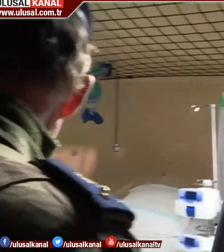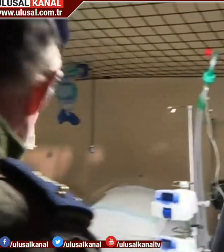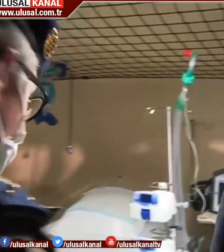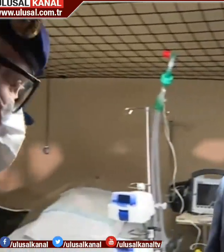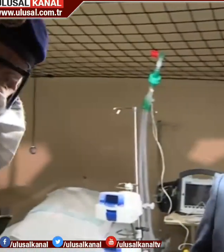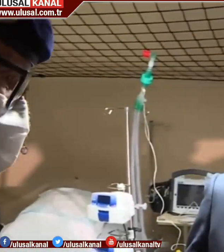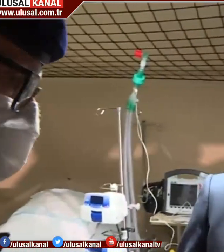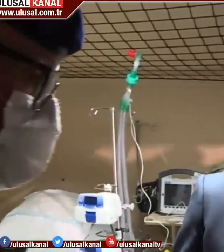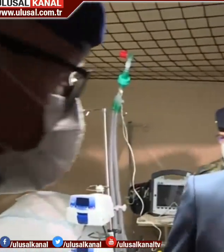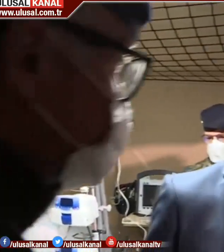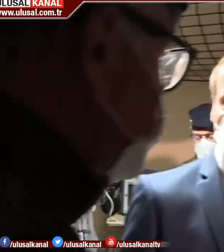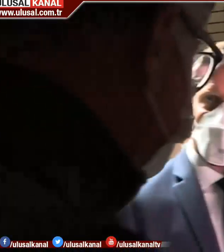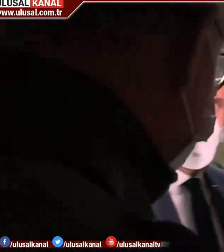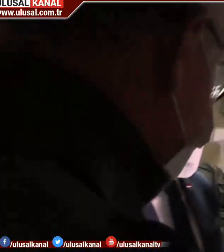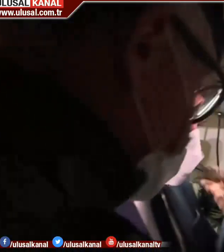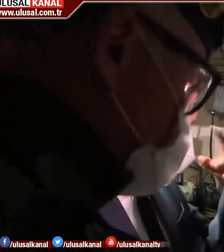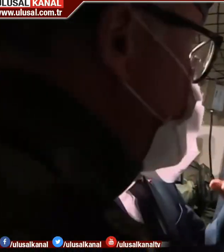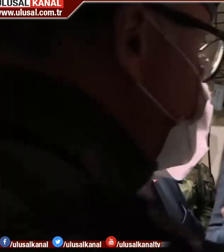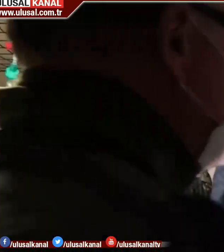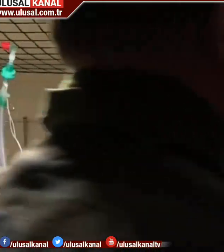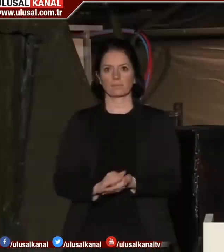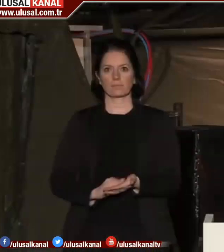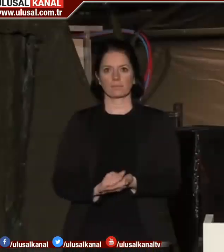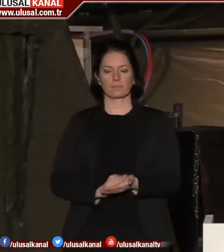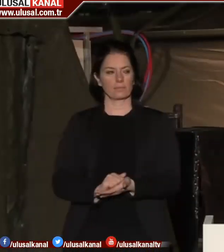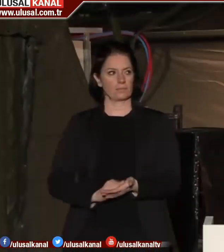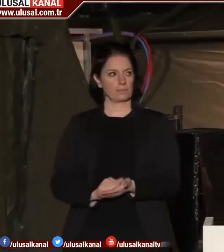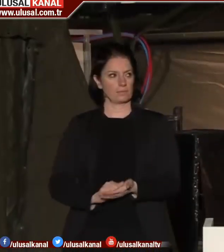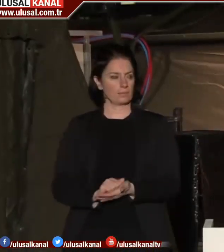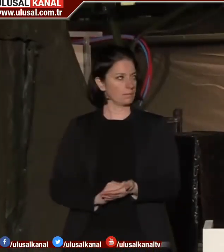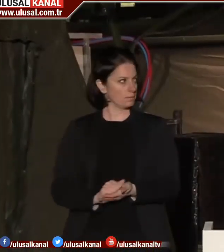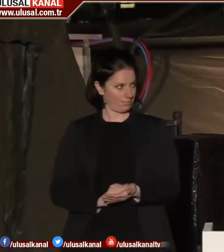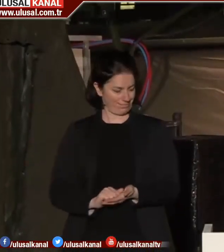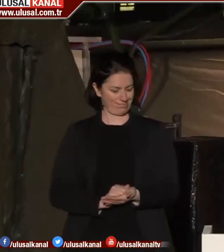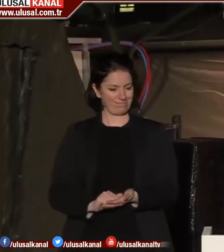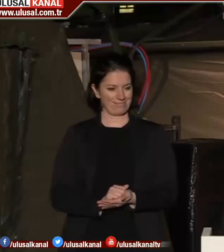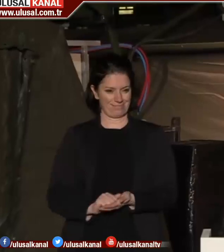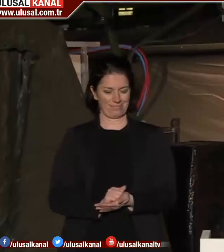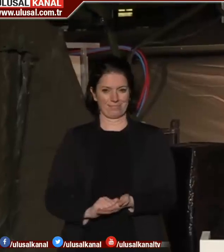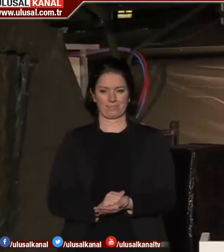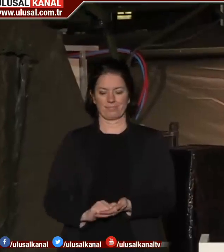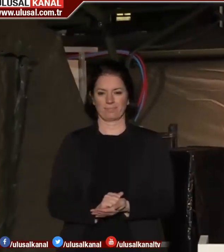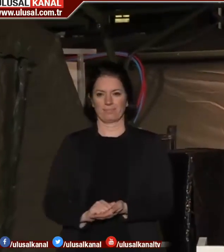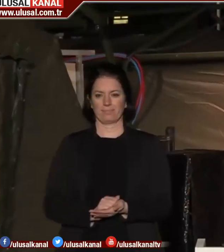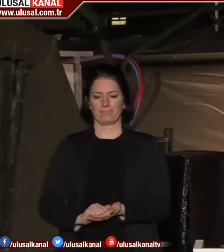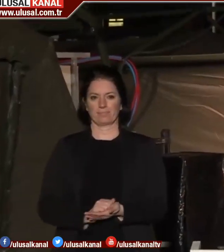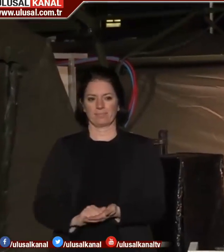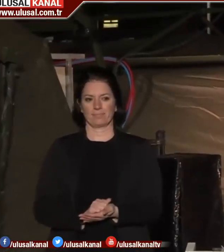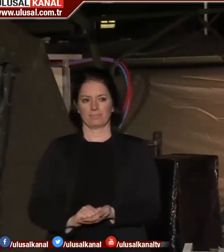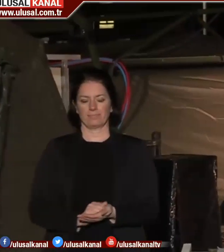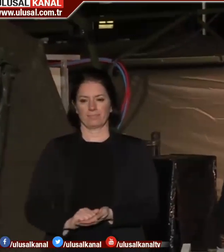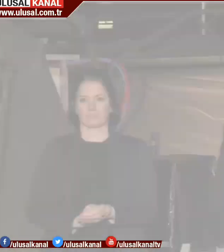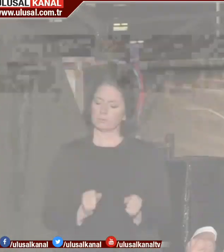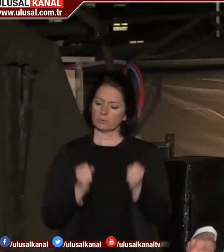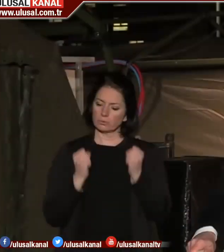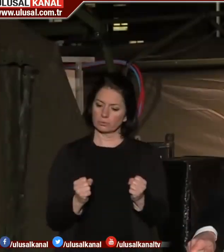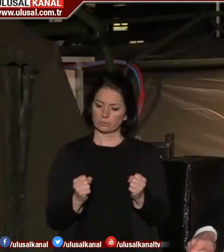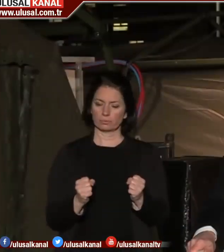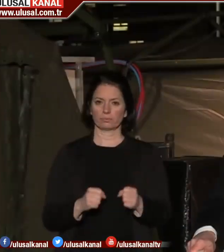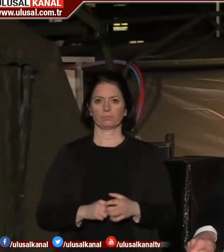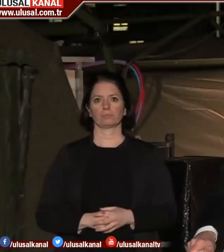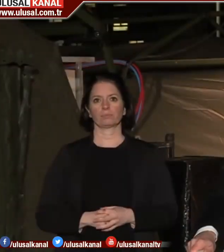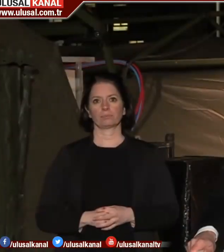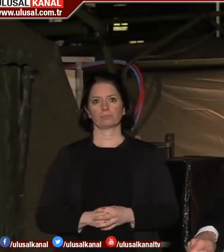açıklamada coronavirüs mücadeleye katkı sunan sağlık personeli polis jandarma ve Memurlara özel prim ödeneceğini söyledi